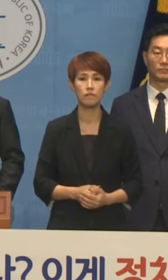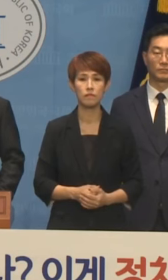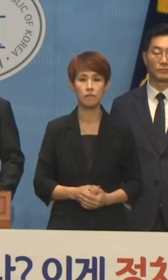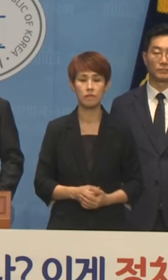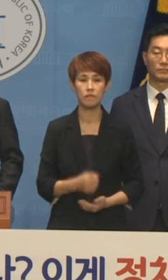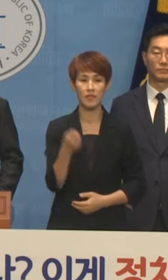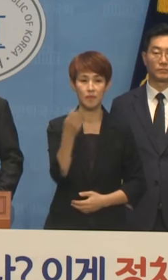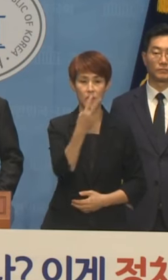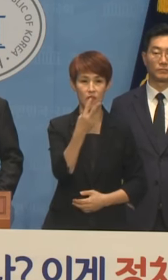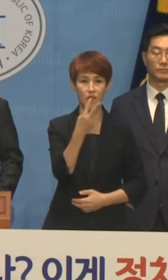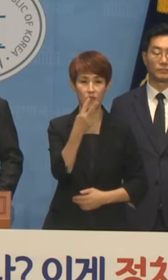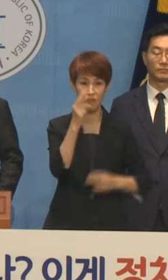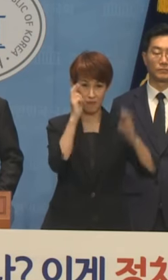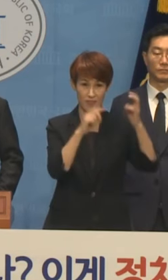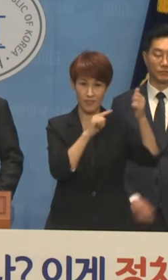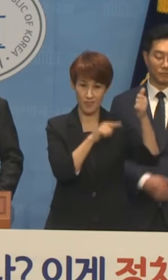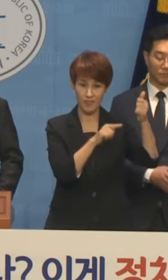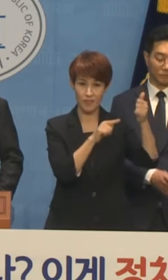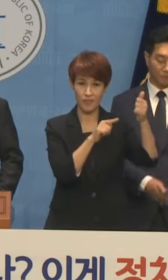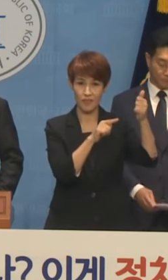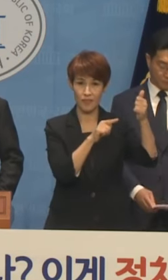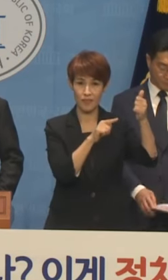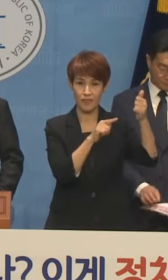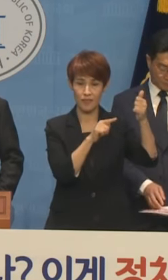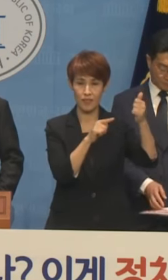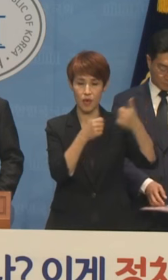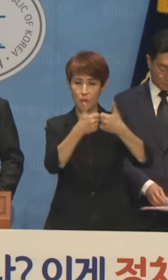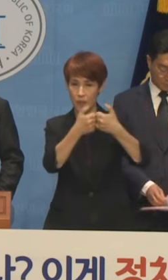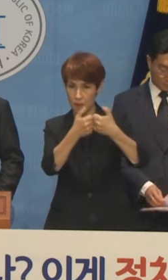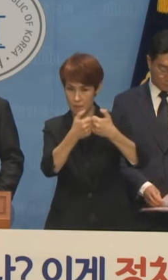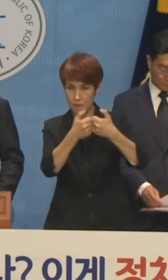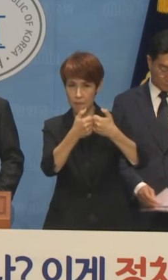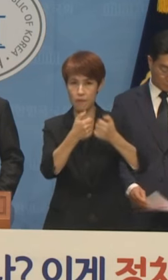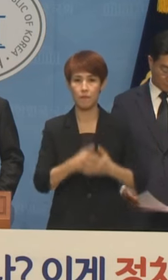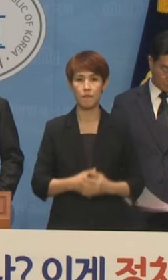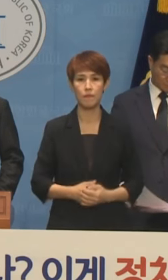삼성 이재용과의 그 면담, 그리고